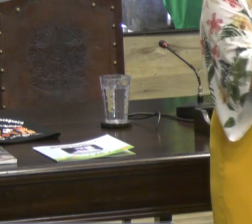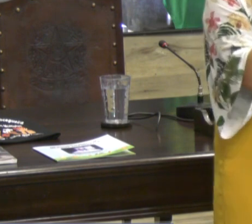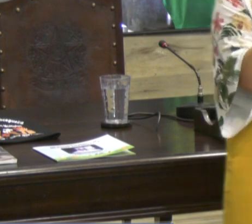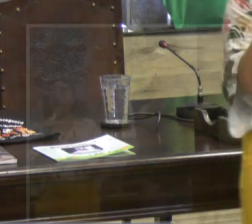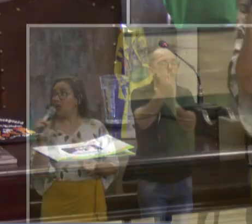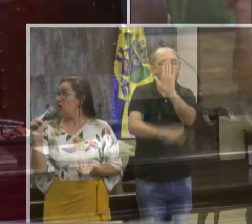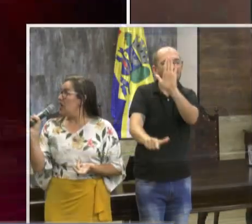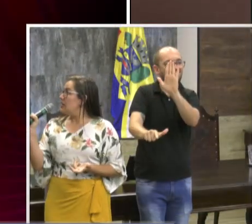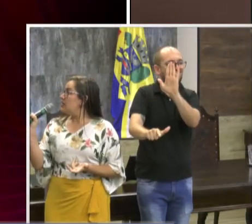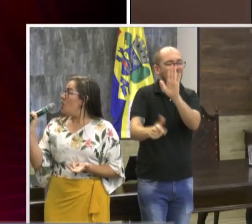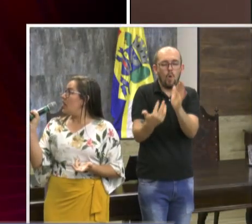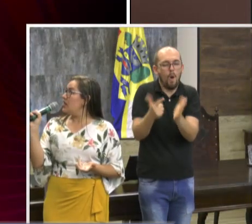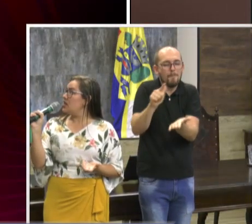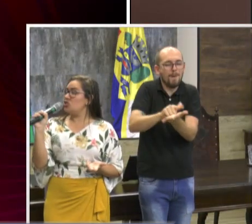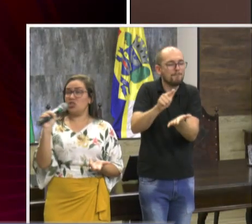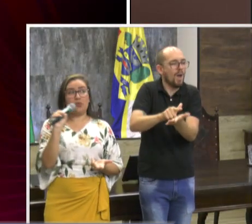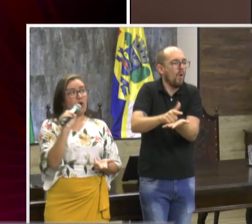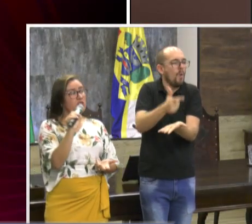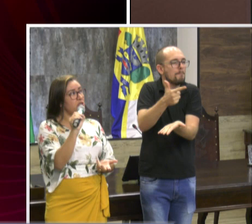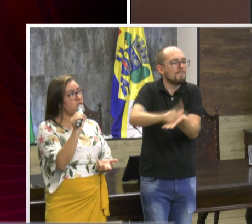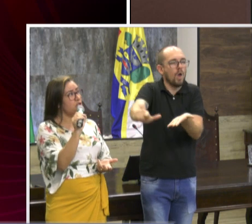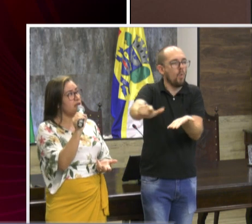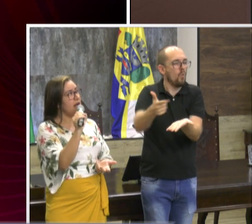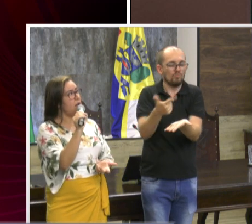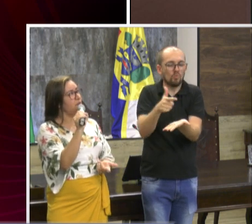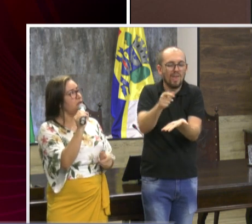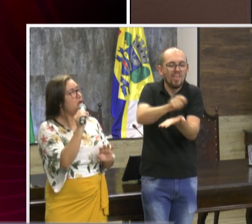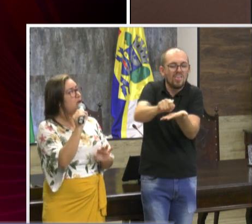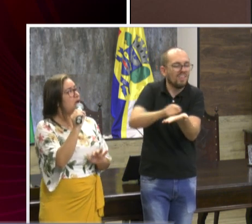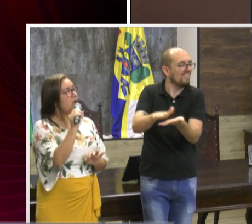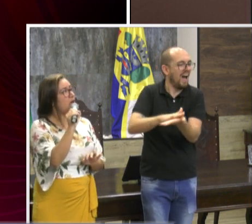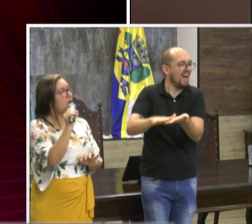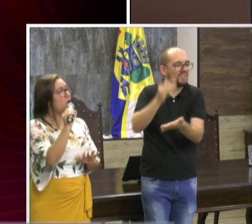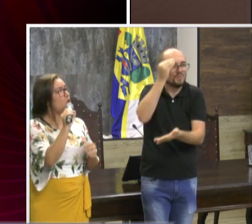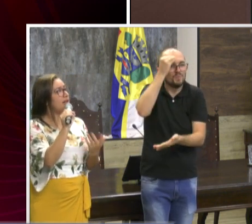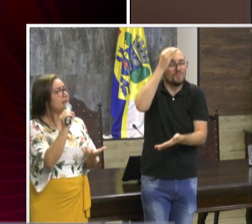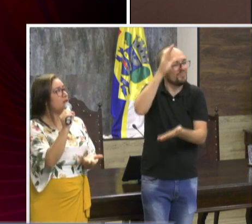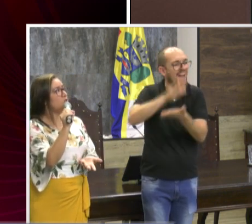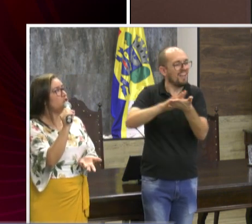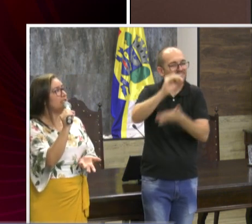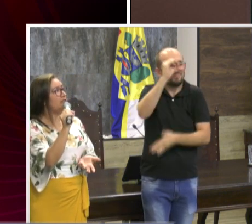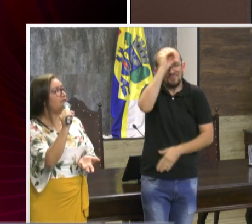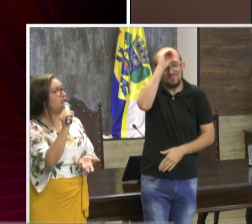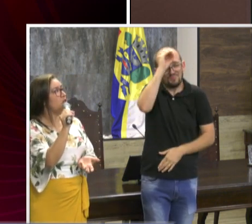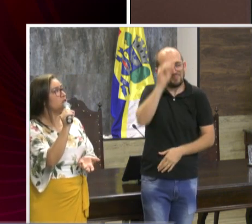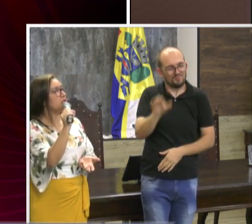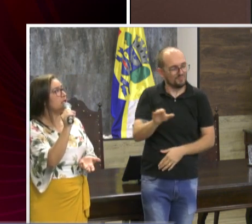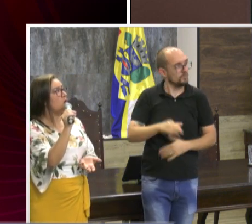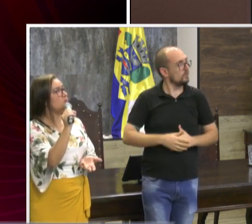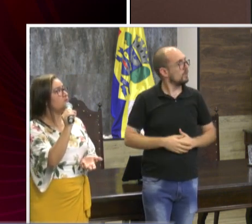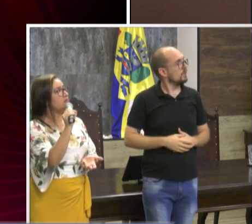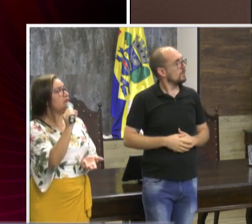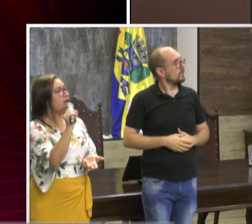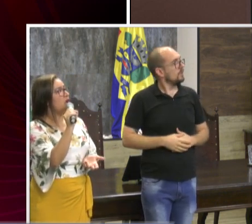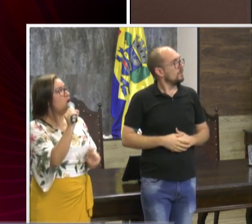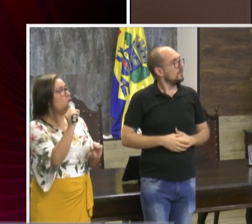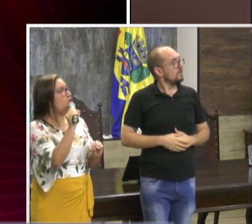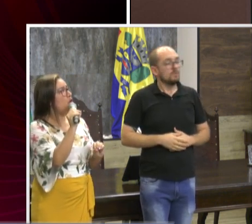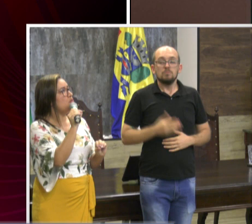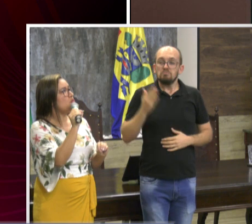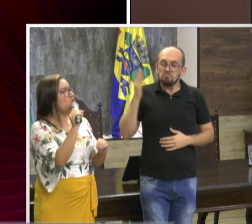né? Então, ali, a gente pode enxergar quais eram os desafios, então,